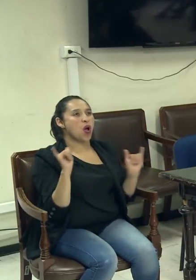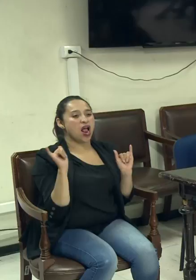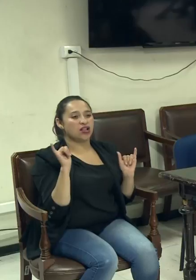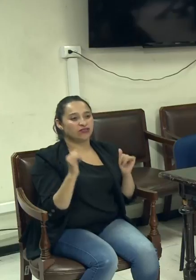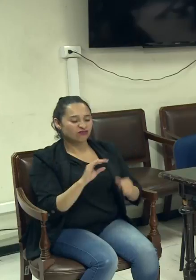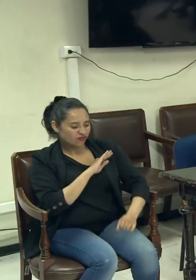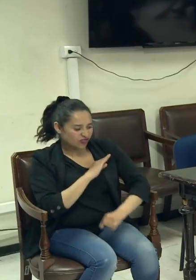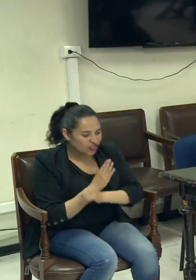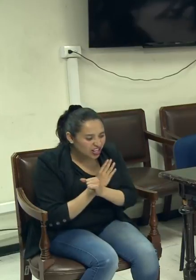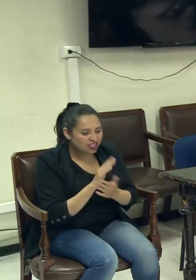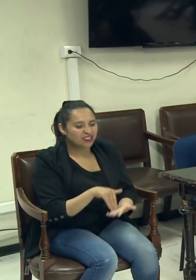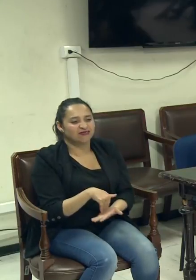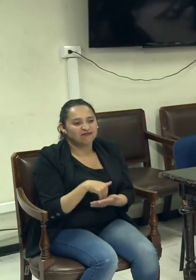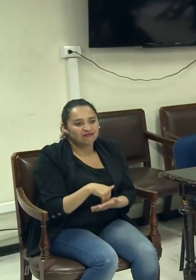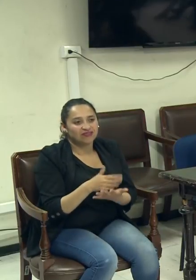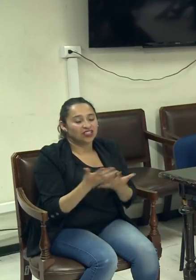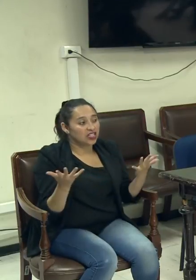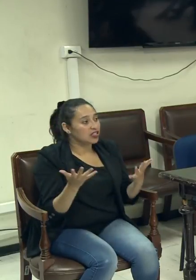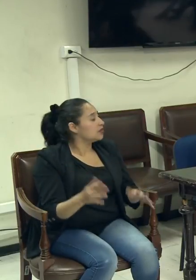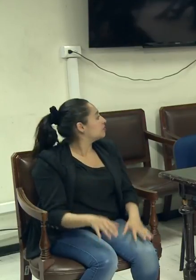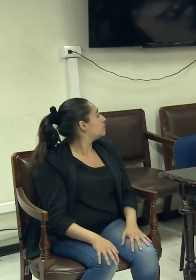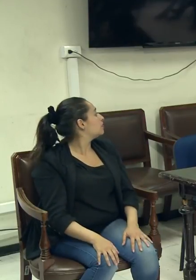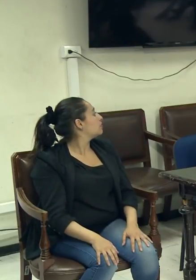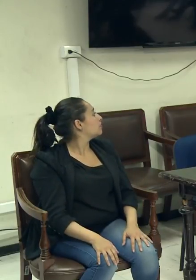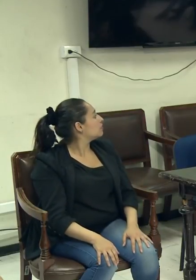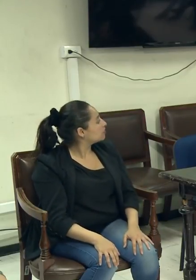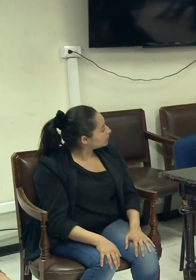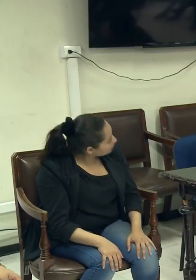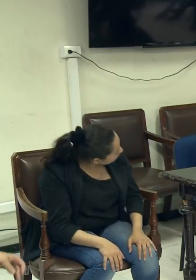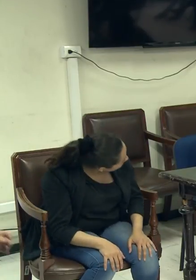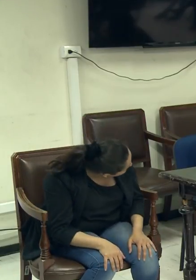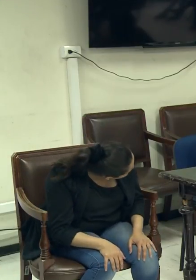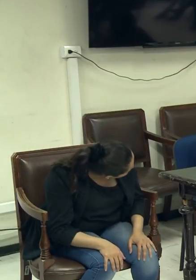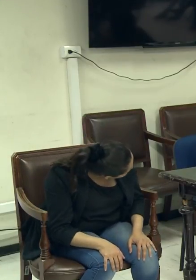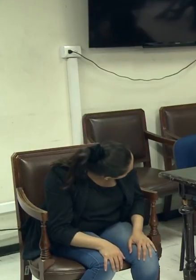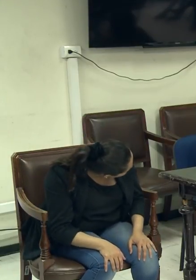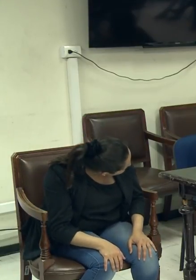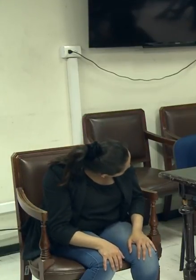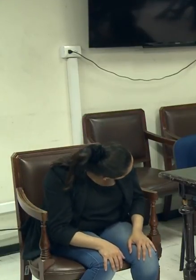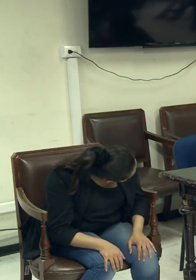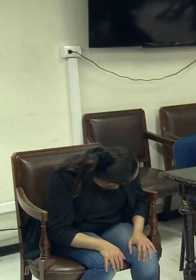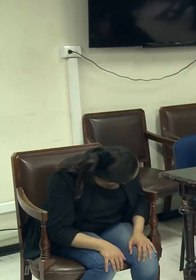Ok, y un día, dos compañeras